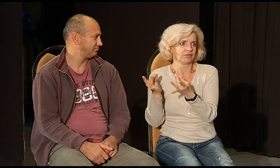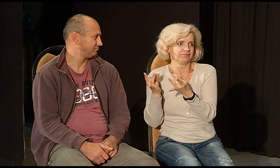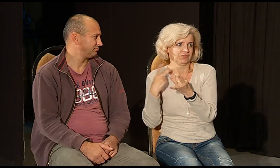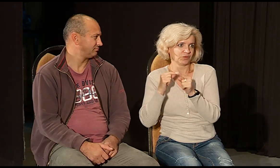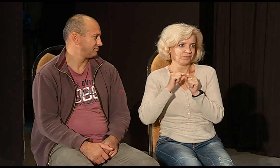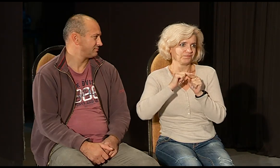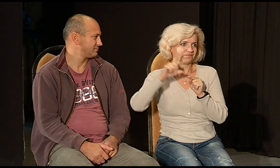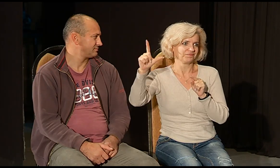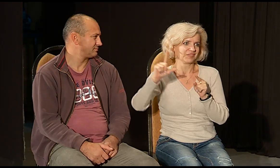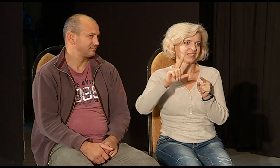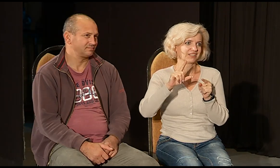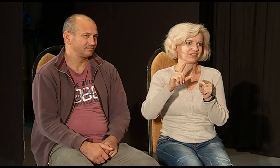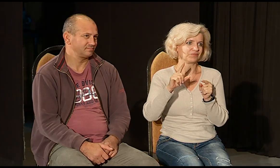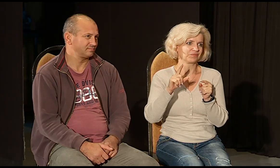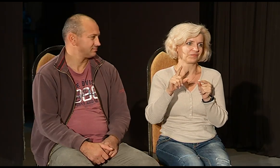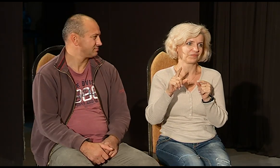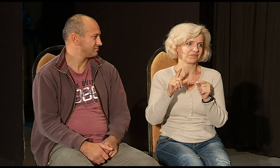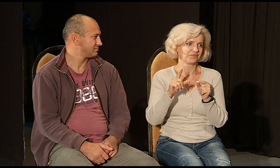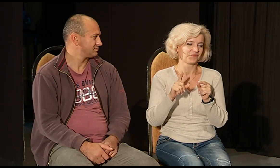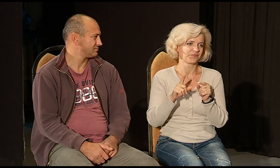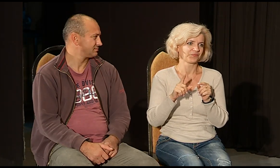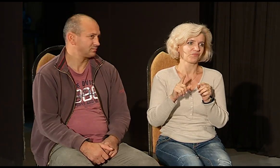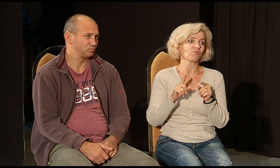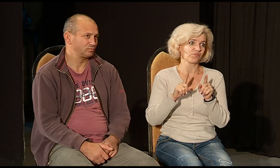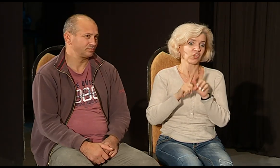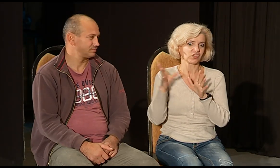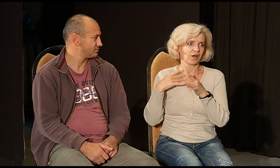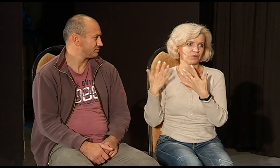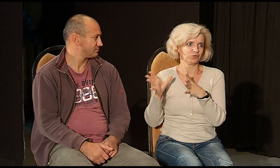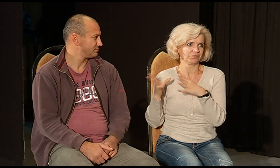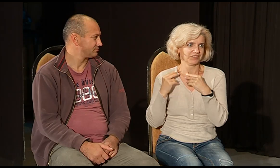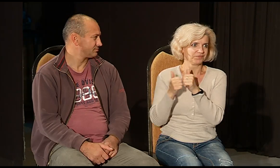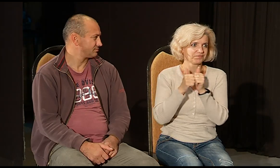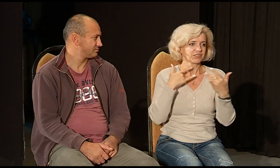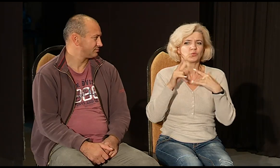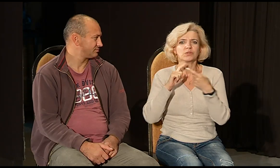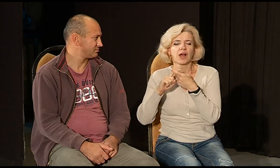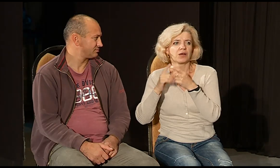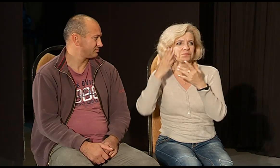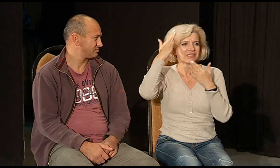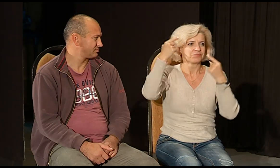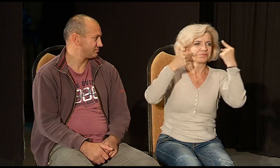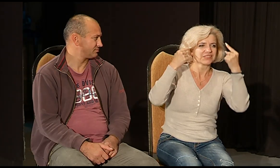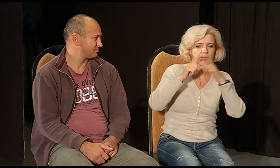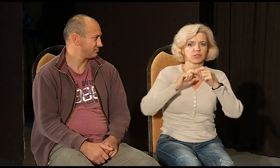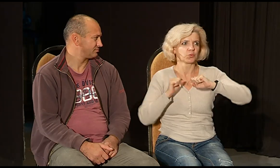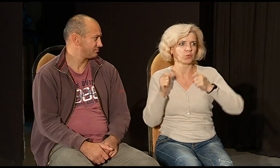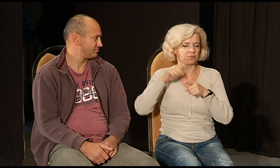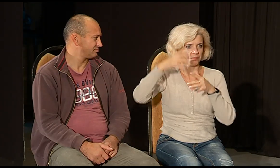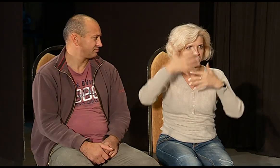Trebuia scenetă să fac și l-am rugat pe Ghenadie să mă susțină, că noi suntem doi prieteni, noi ne înțelegem din copilărie și de